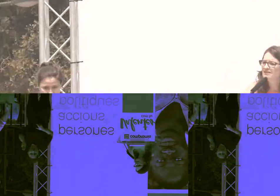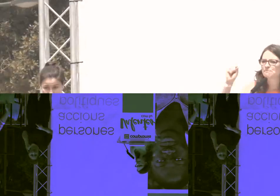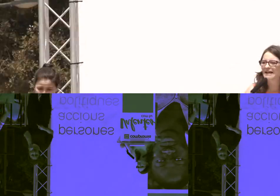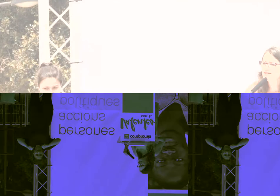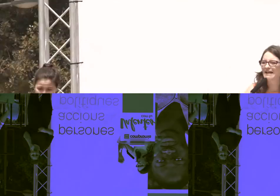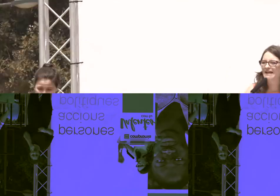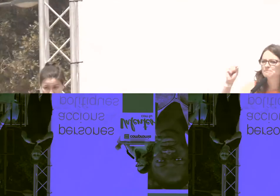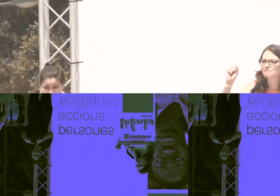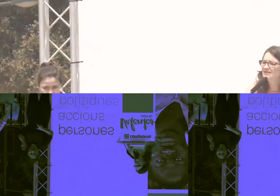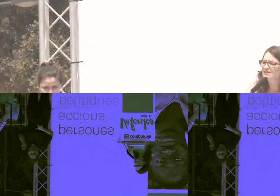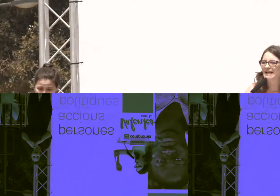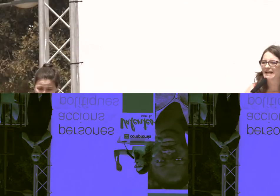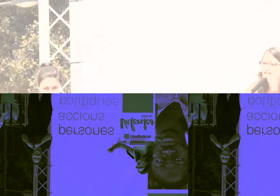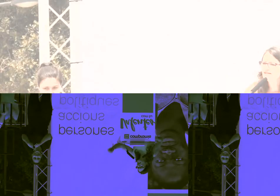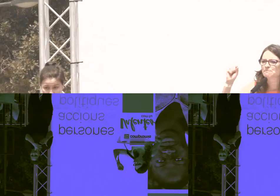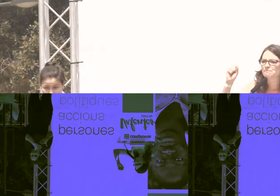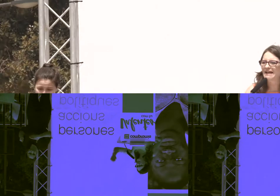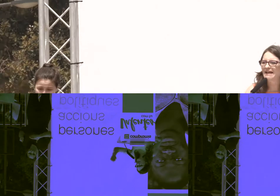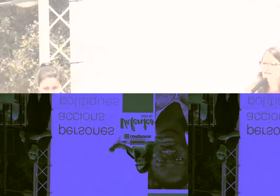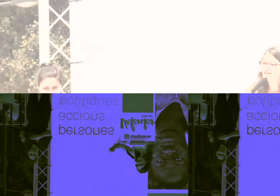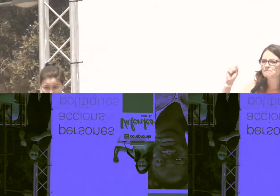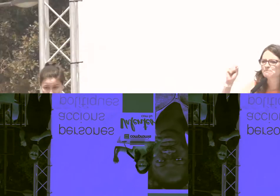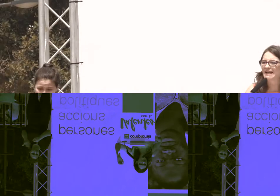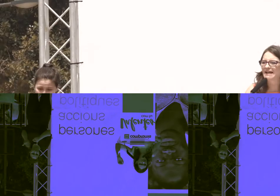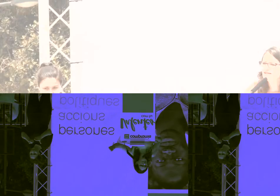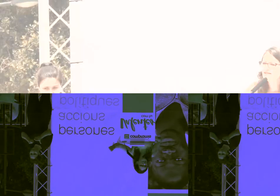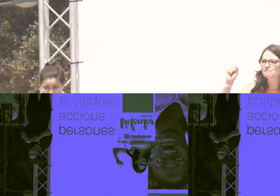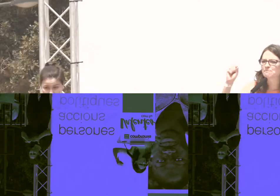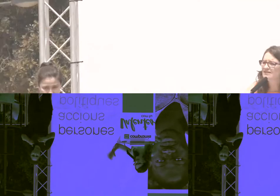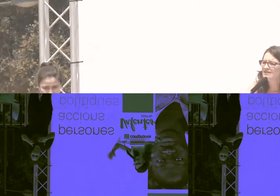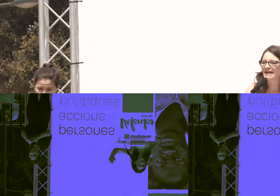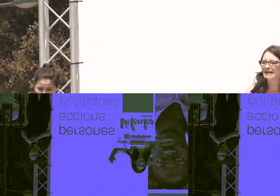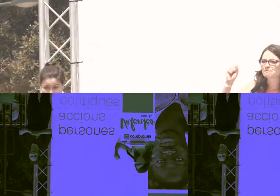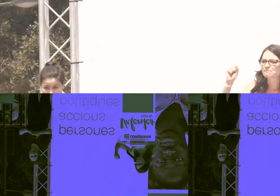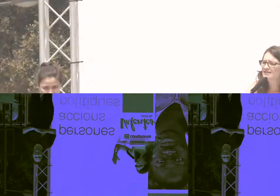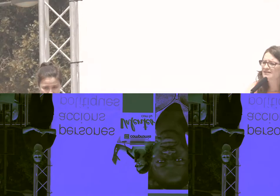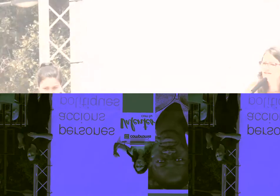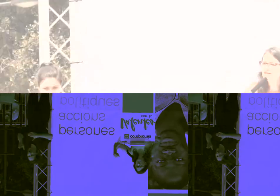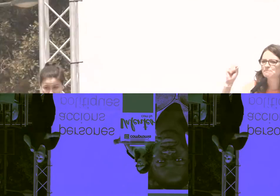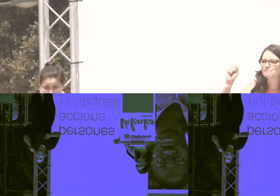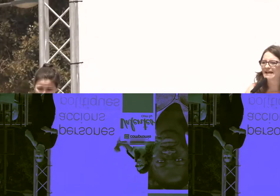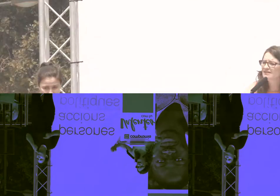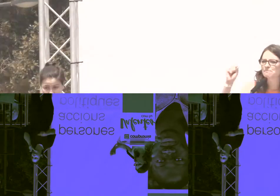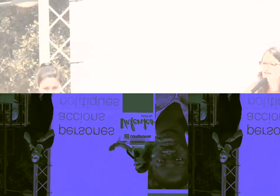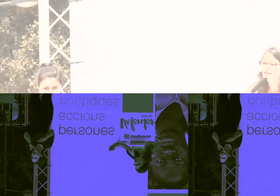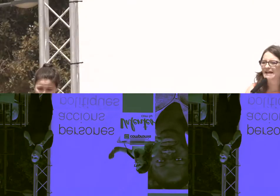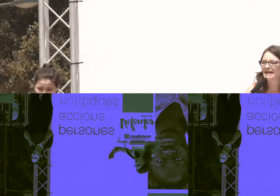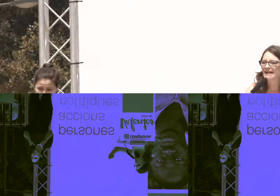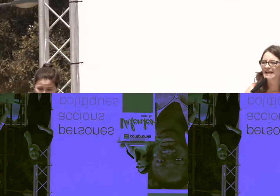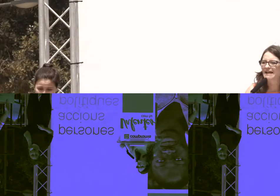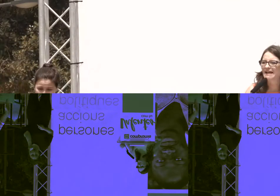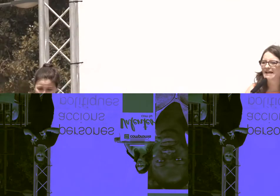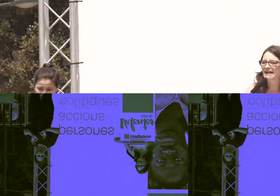extraordinàries. Sí, senyor, els confiscava de les pagues extraordinàries. Després diuen que són gent d'ordre. A les persones majors, a les